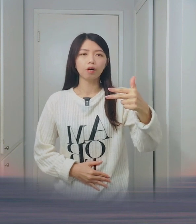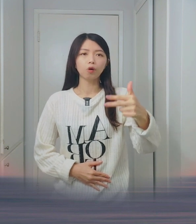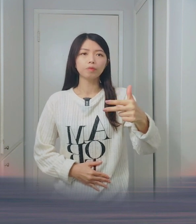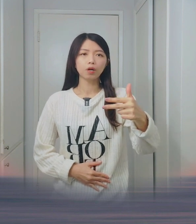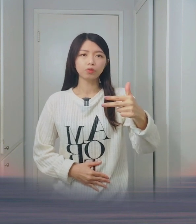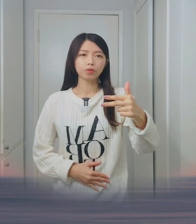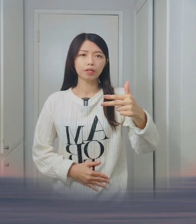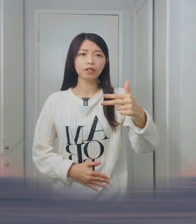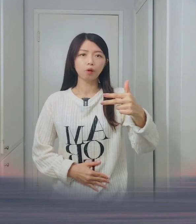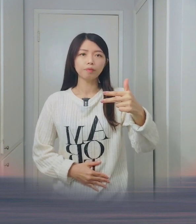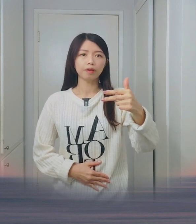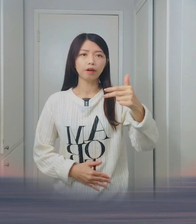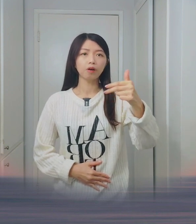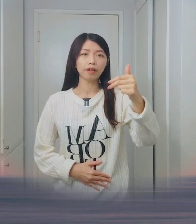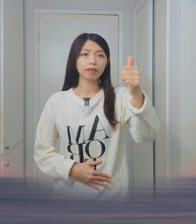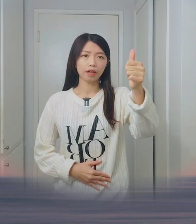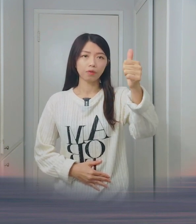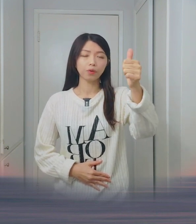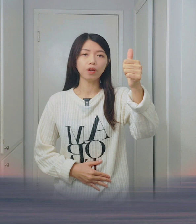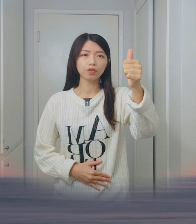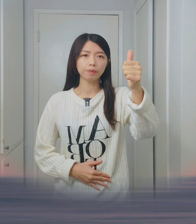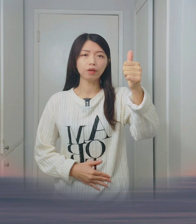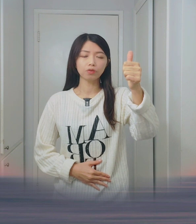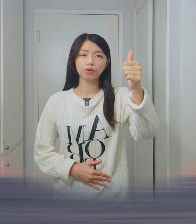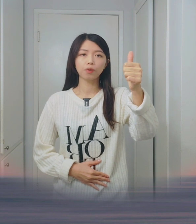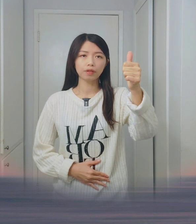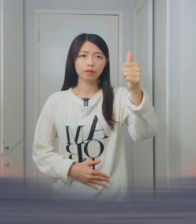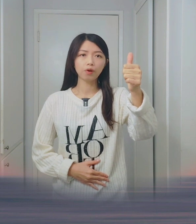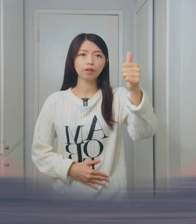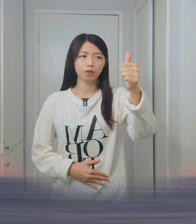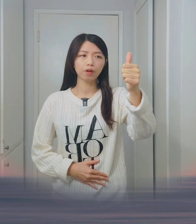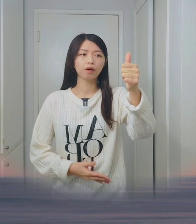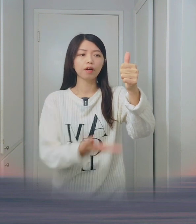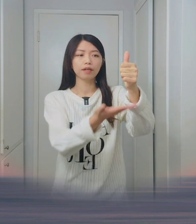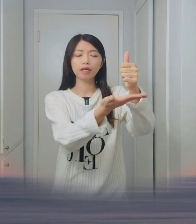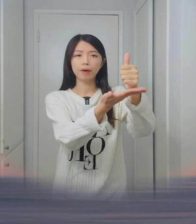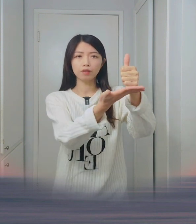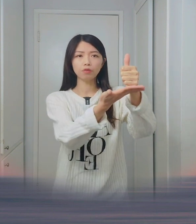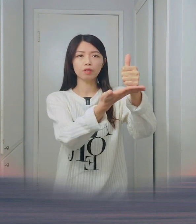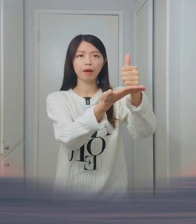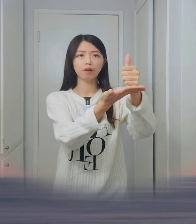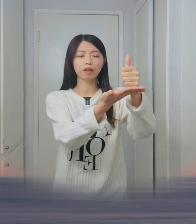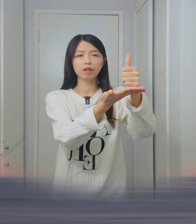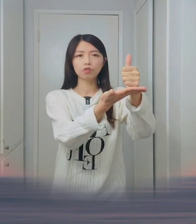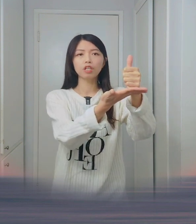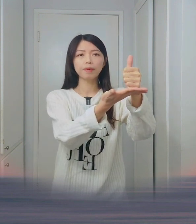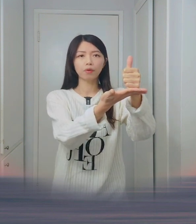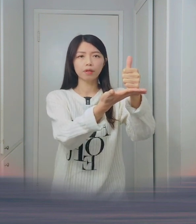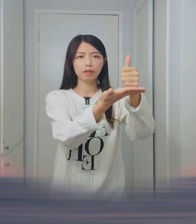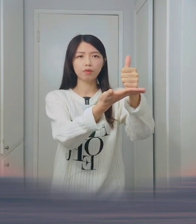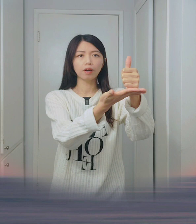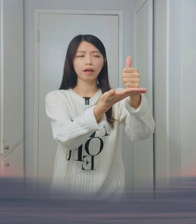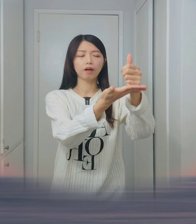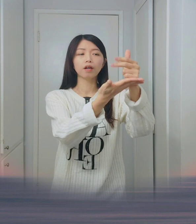하셔서 검지하고 중지를 접으면서 살짝 위로 올려주시면 주라고 한 뜻의 수어가 되고요. 이때 받쳐주시면